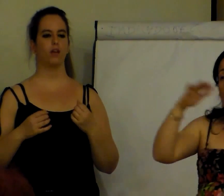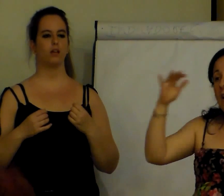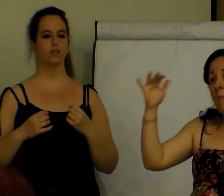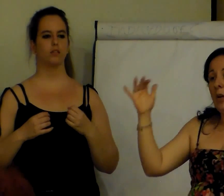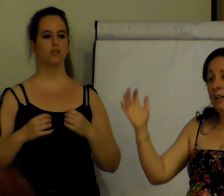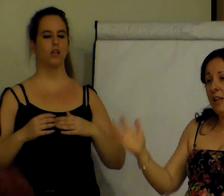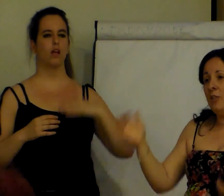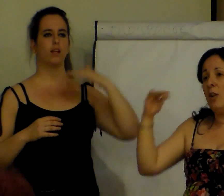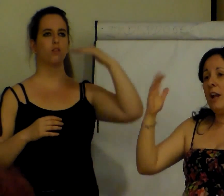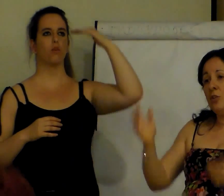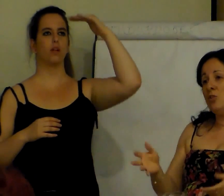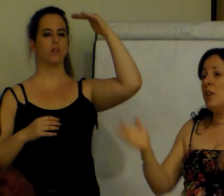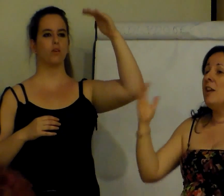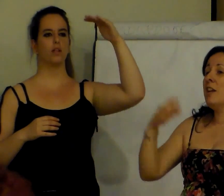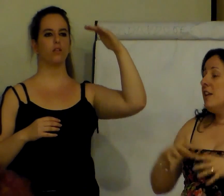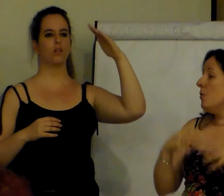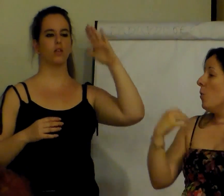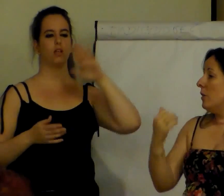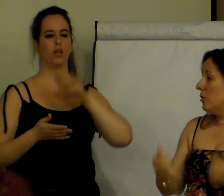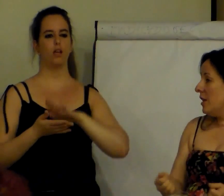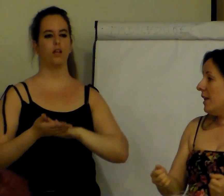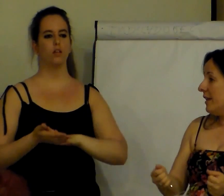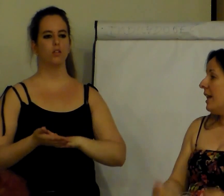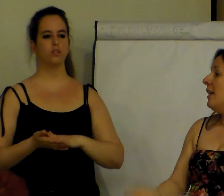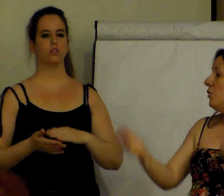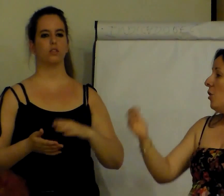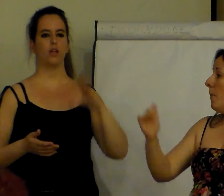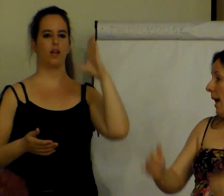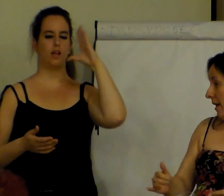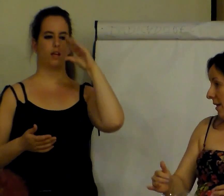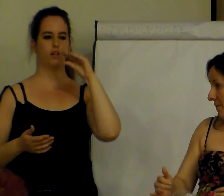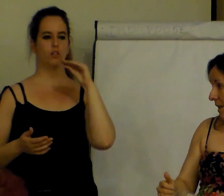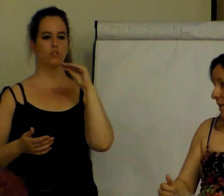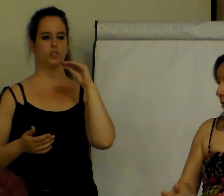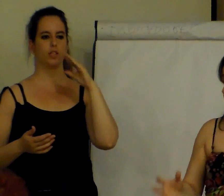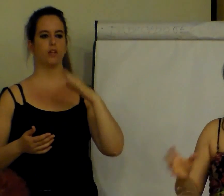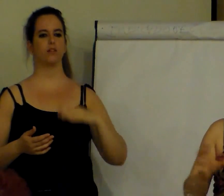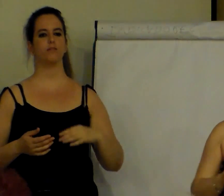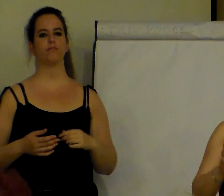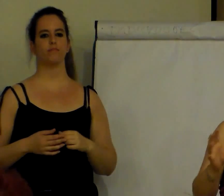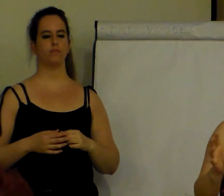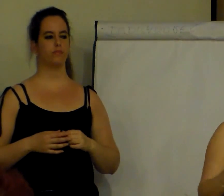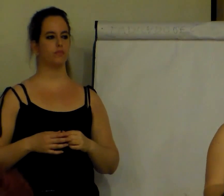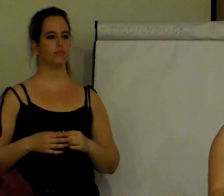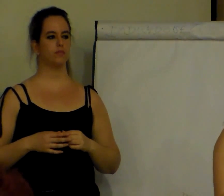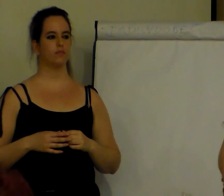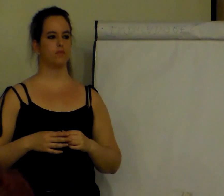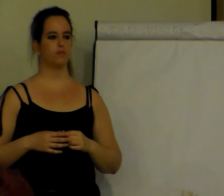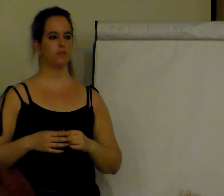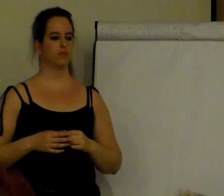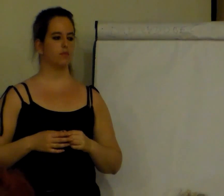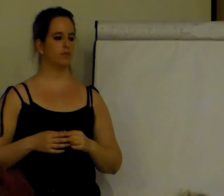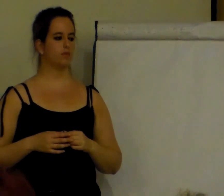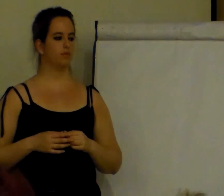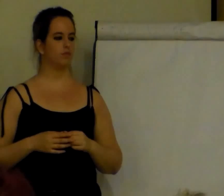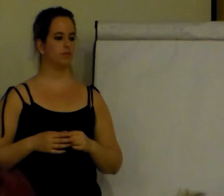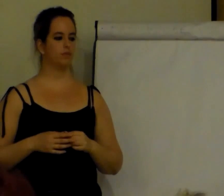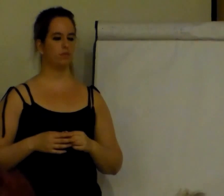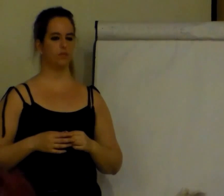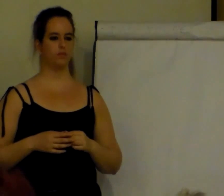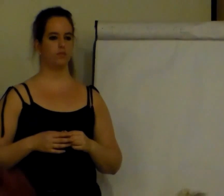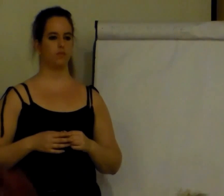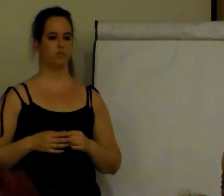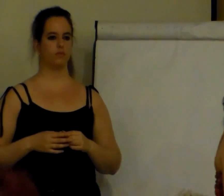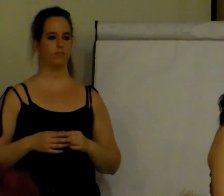está alto todo el día molestando a la noche y cuando tiene que estar alto baja, o sea, hay totalmente una desregulación a este nivel.